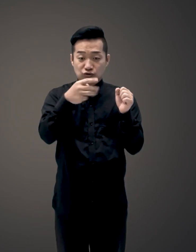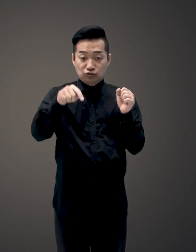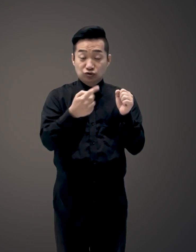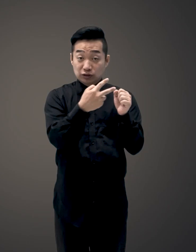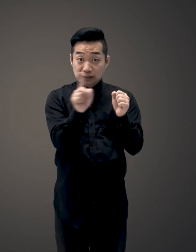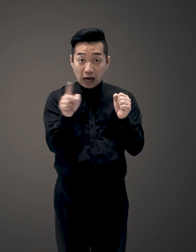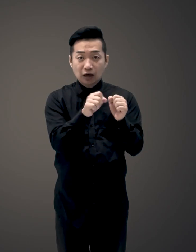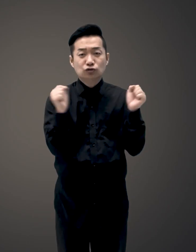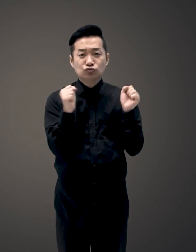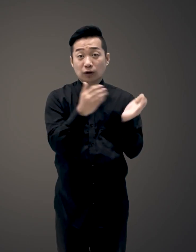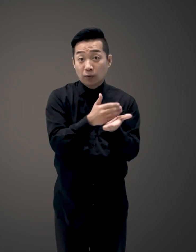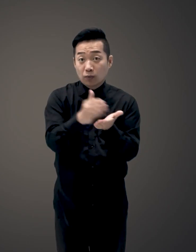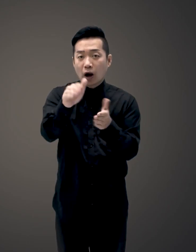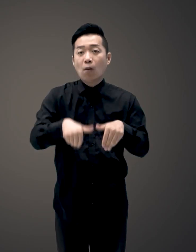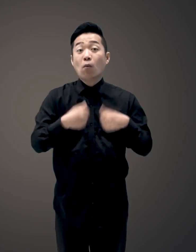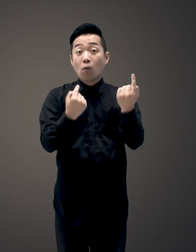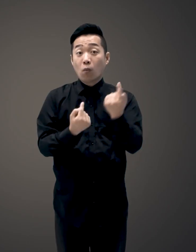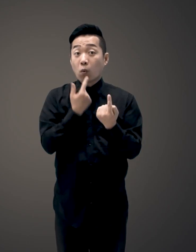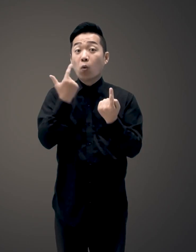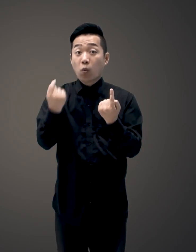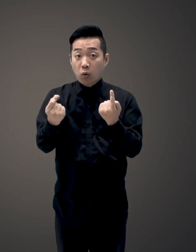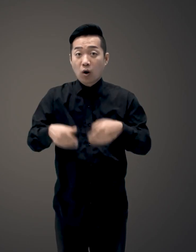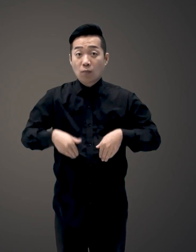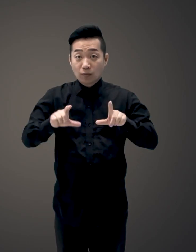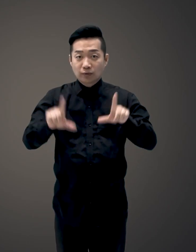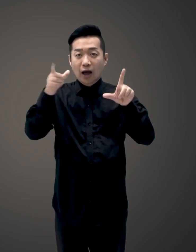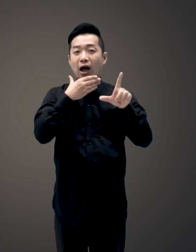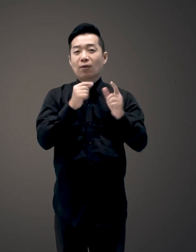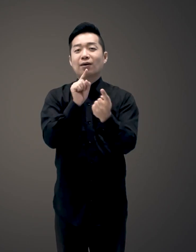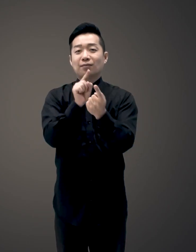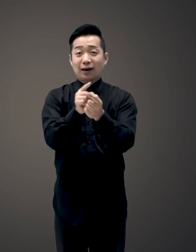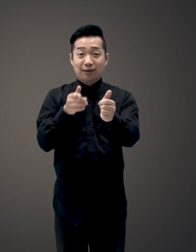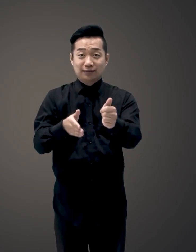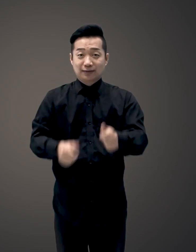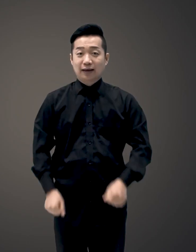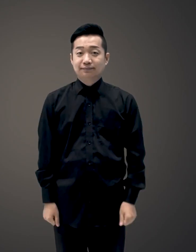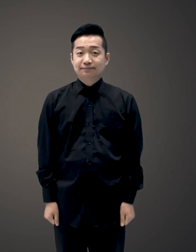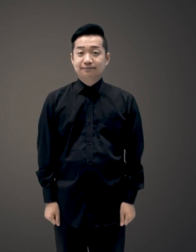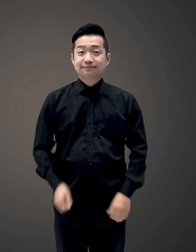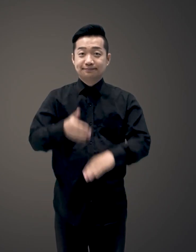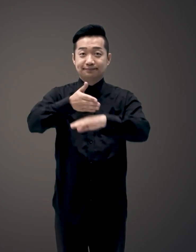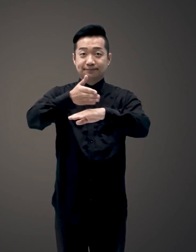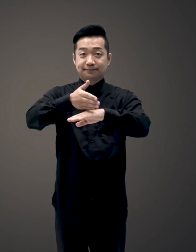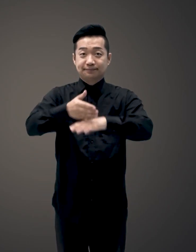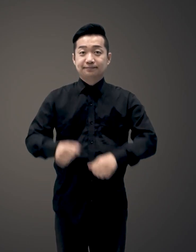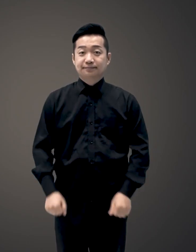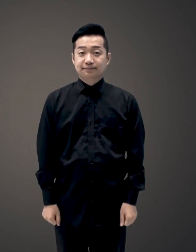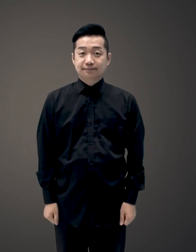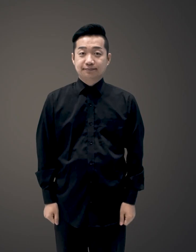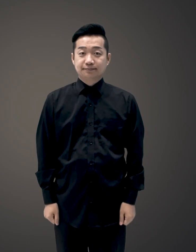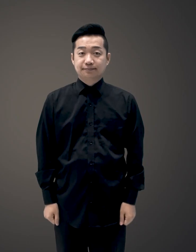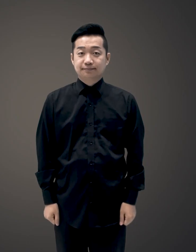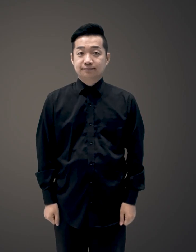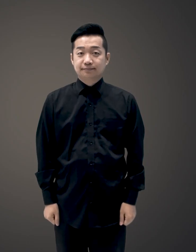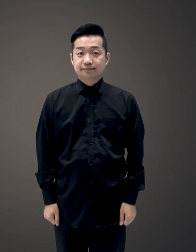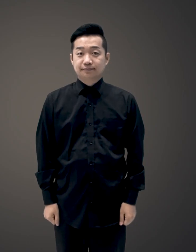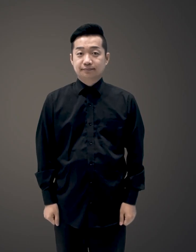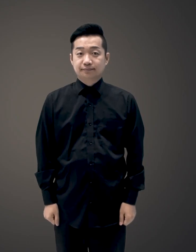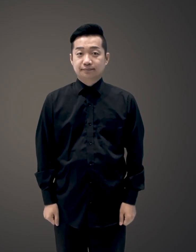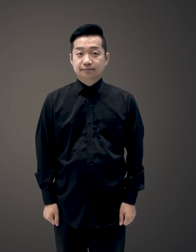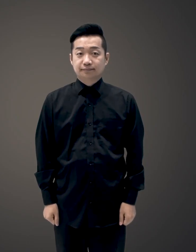추위가 가시고 봄이 오듯이 화창한 봄날을 행복하게 맞이하시길 바랍니다. 감사합니다.